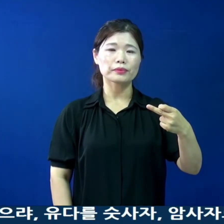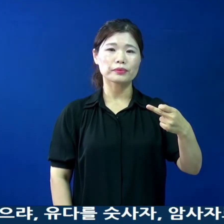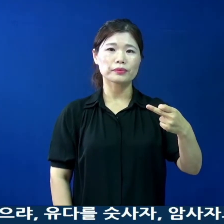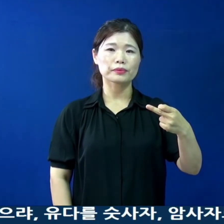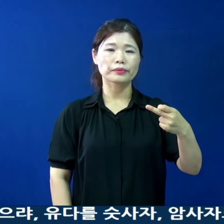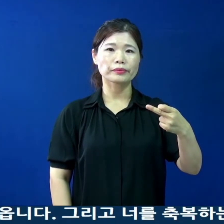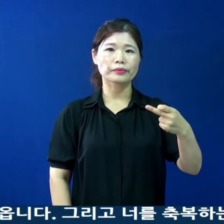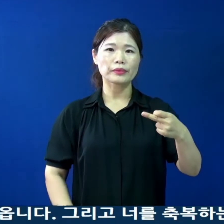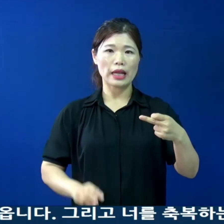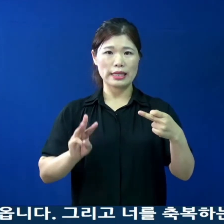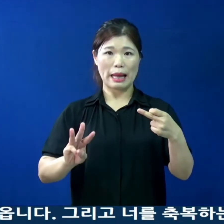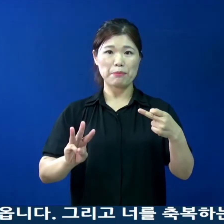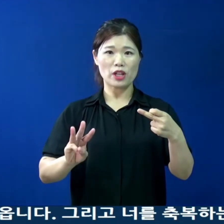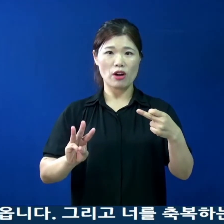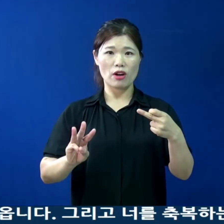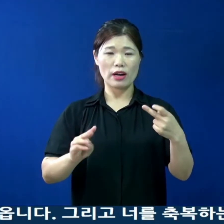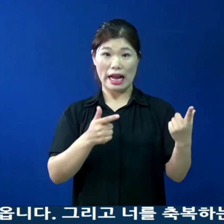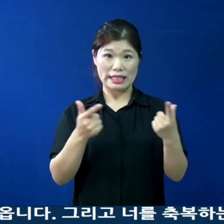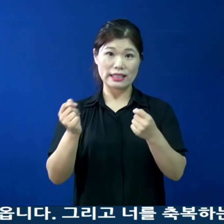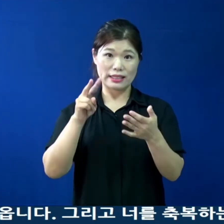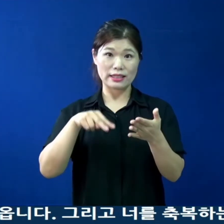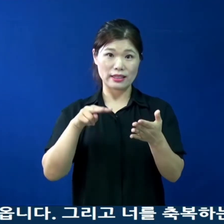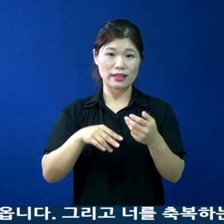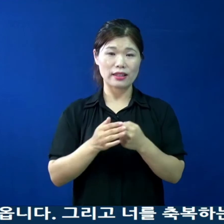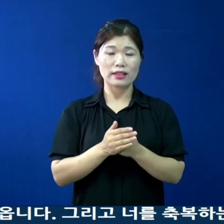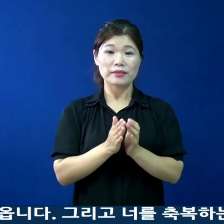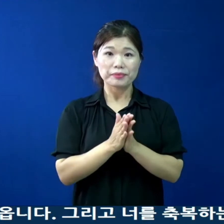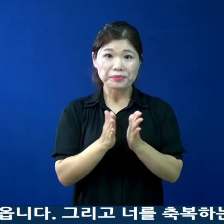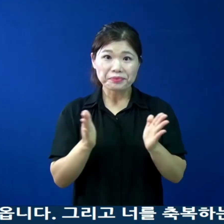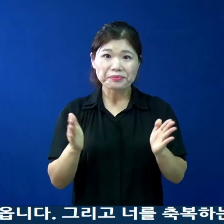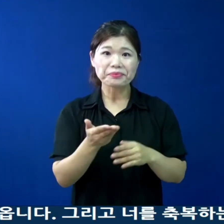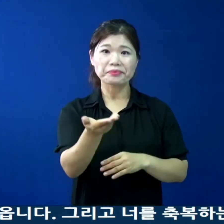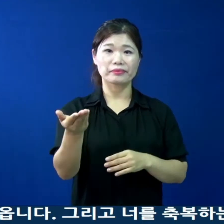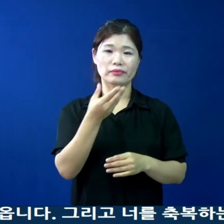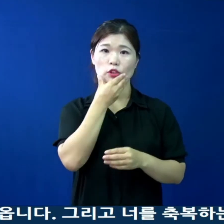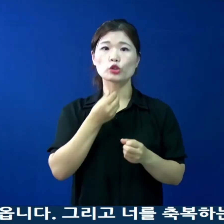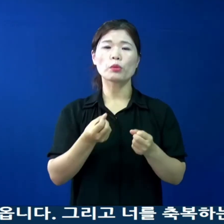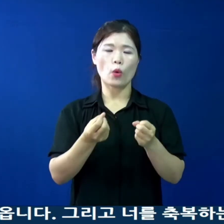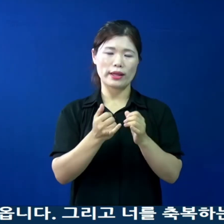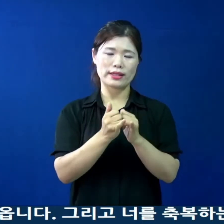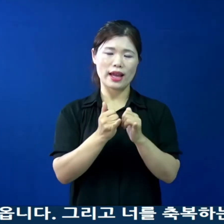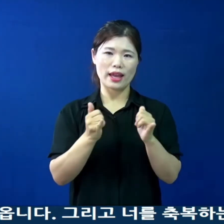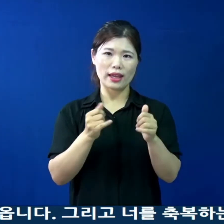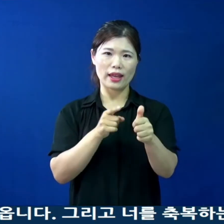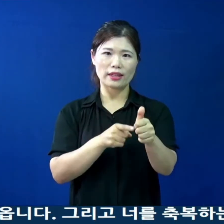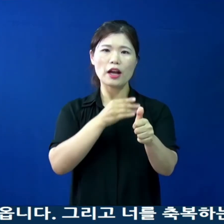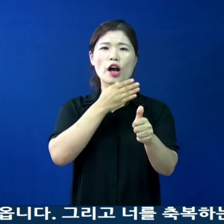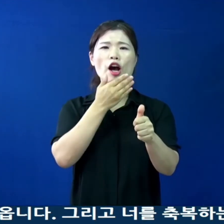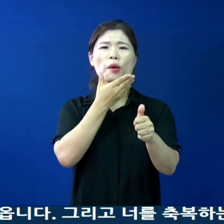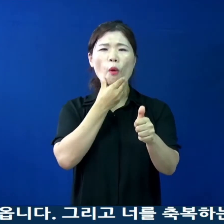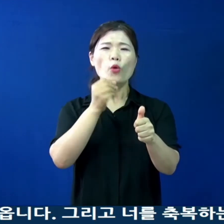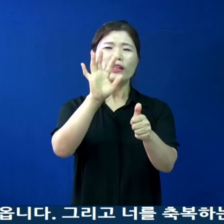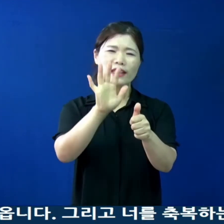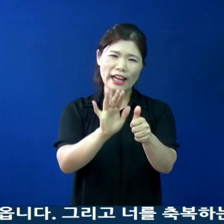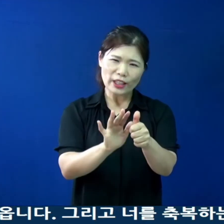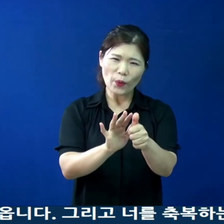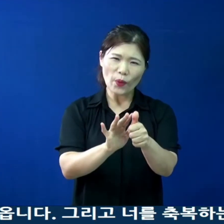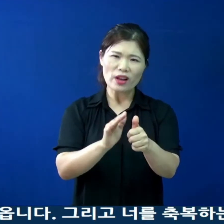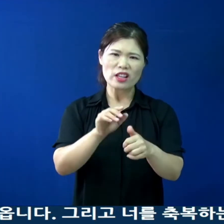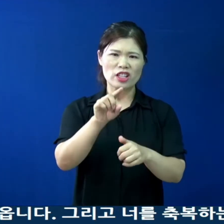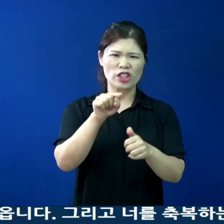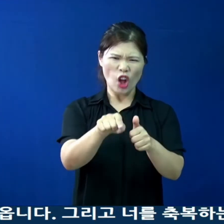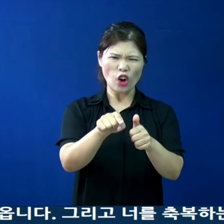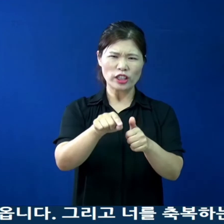창세기 12장 3절 말씀 우리 합독하시겠습니다. 시작. 너를 축복하는 자에게는 내가 복을 내리고 너를 저주하는 자에게는